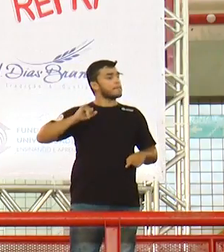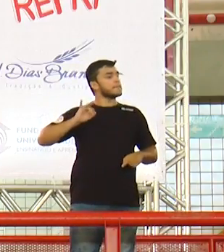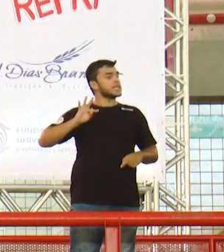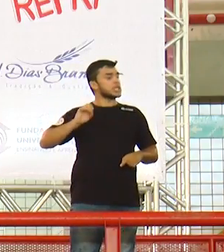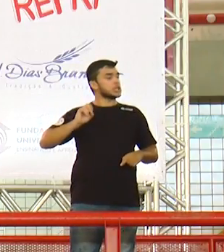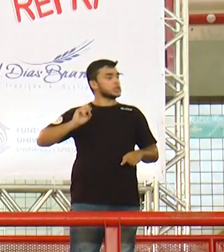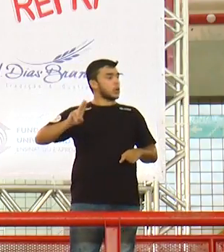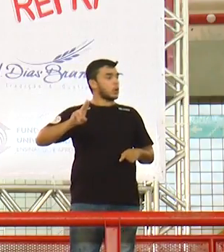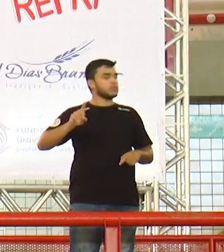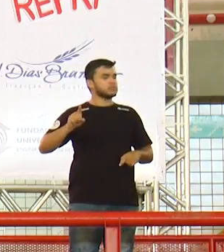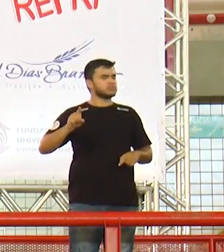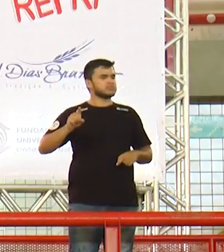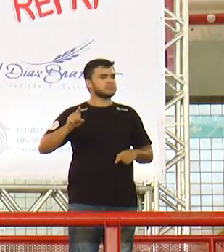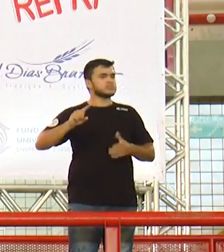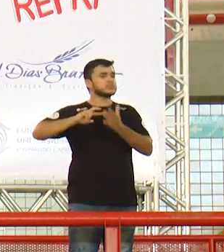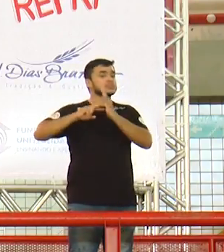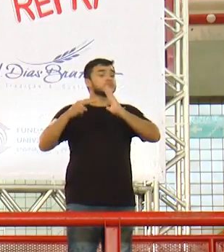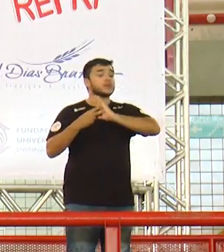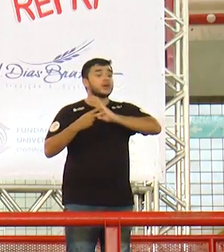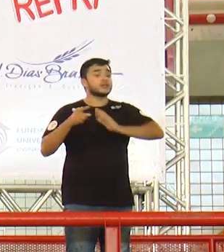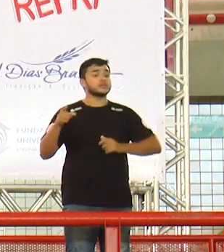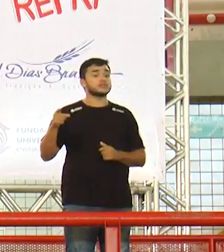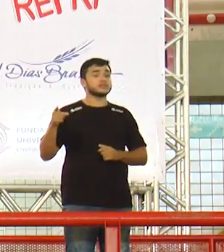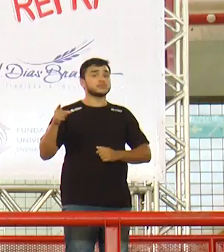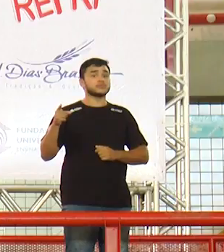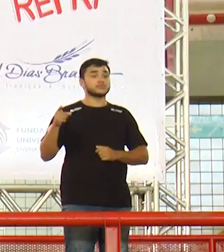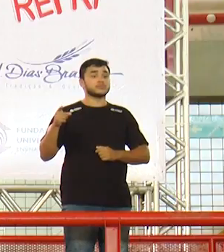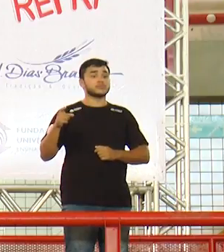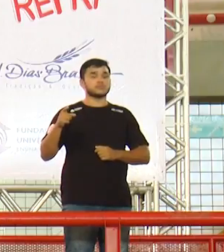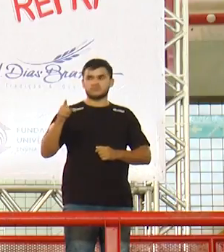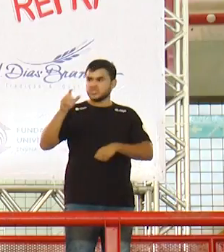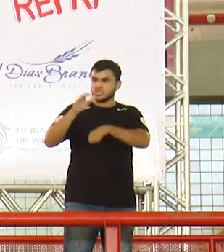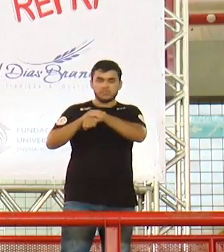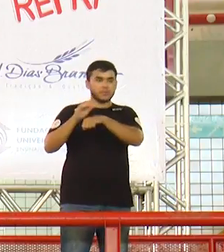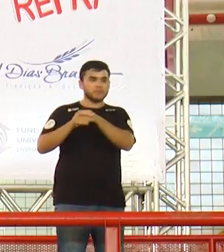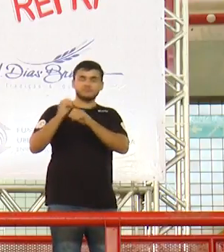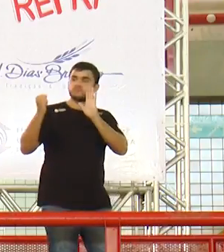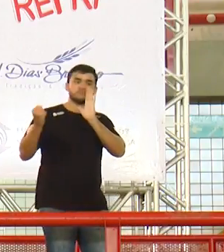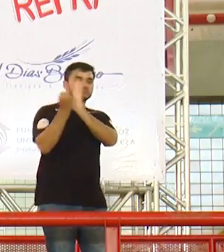mitou. Mitou é o quê? Virar mito.